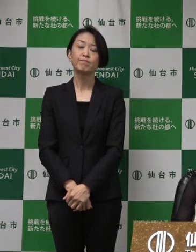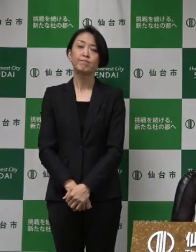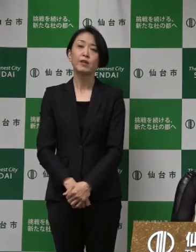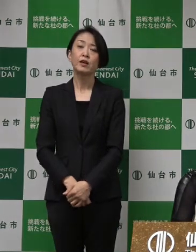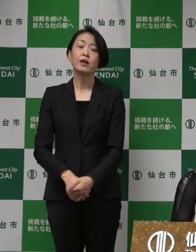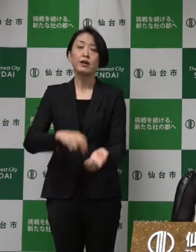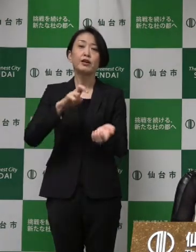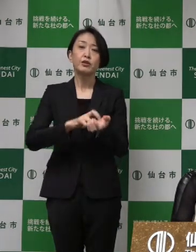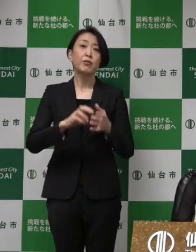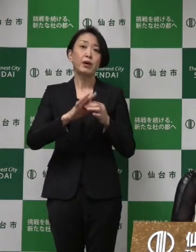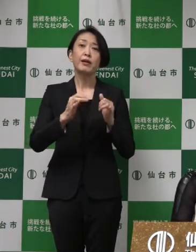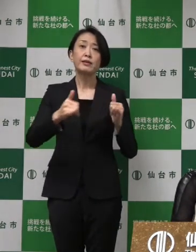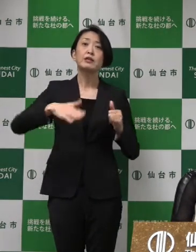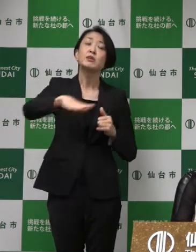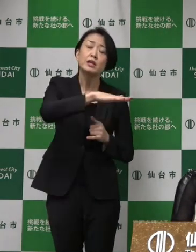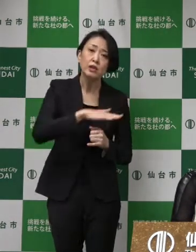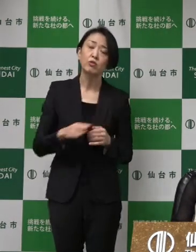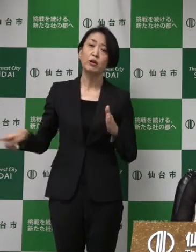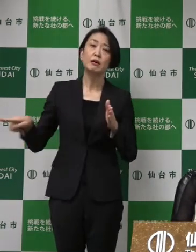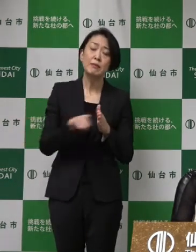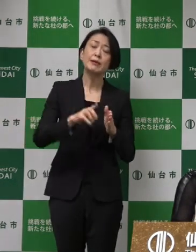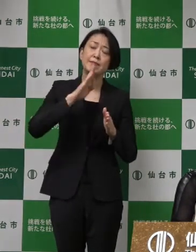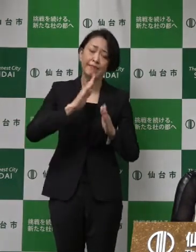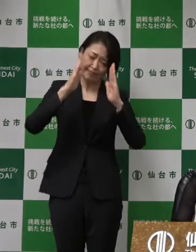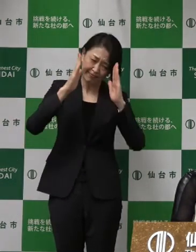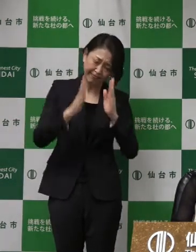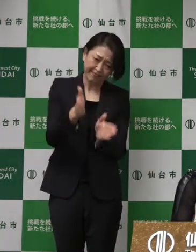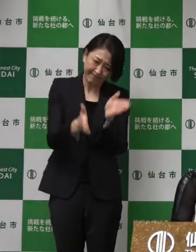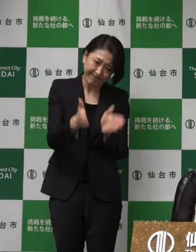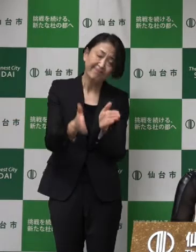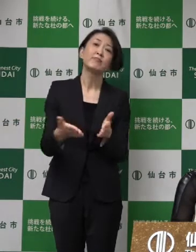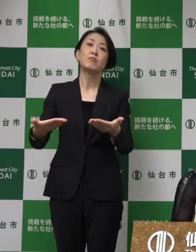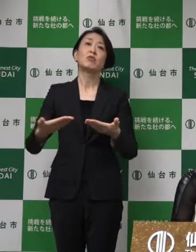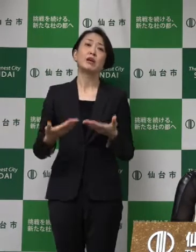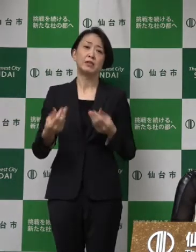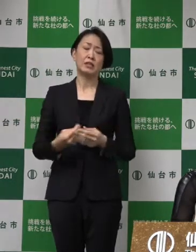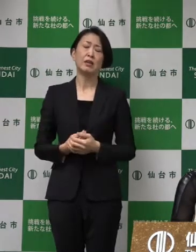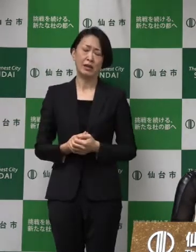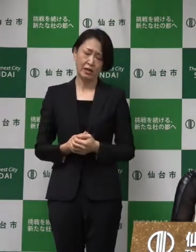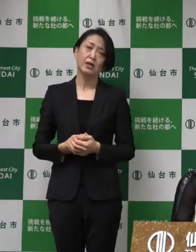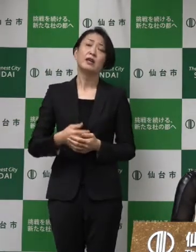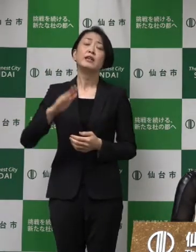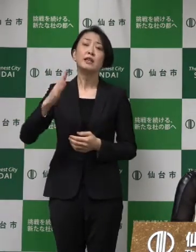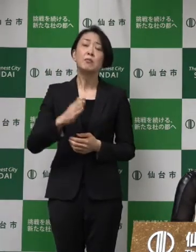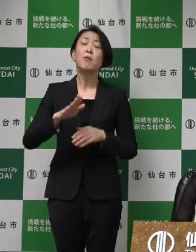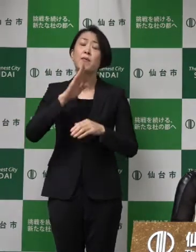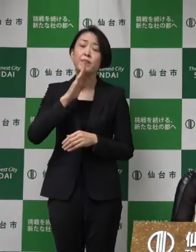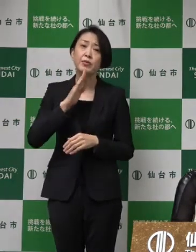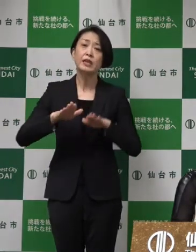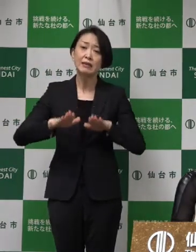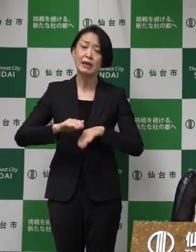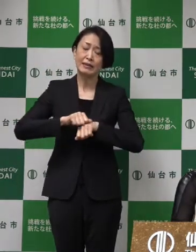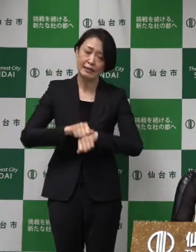にはこれまでも必死のご努力をいただいておりますが、現下の非常事態に鑑みまして、さらなる